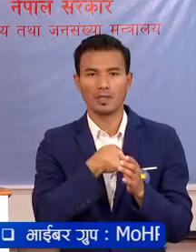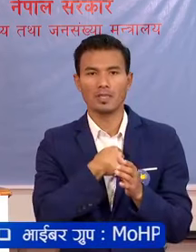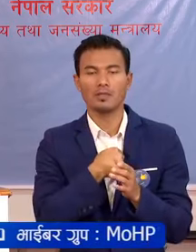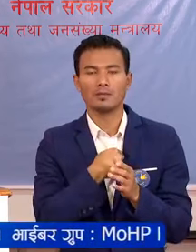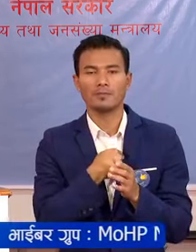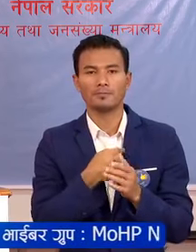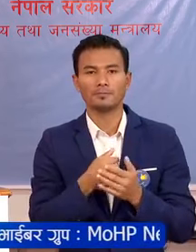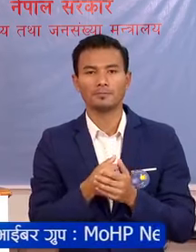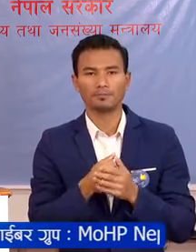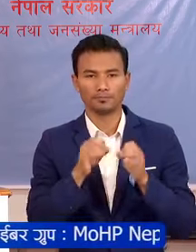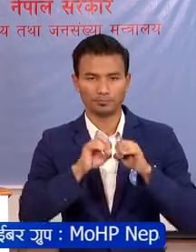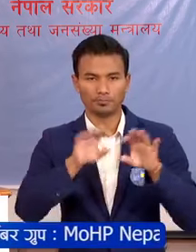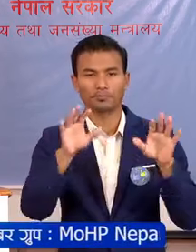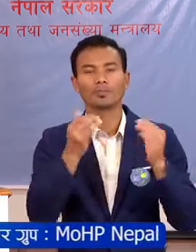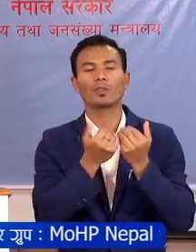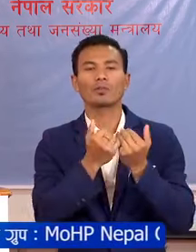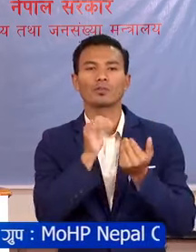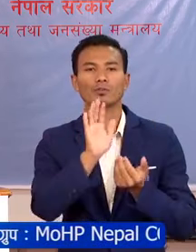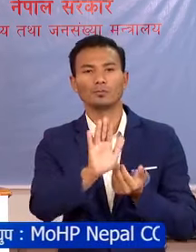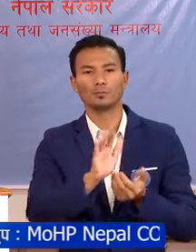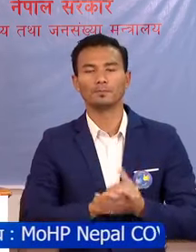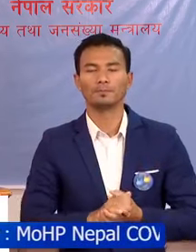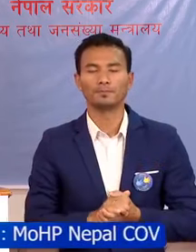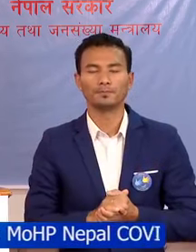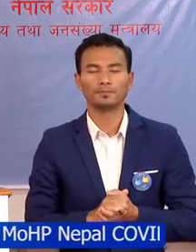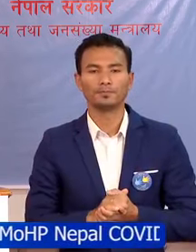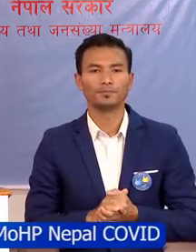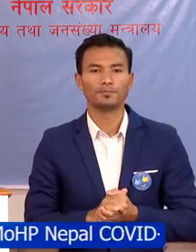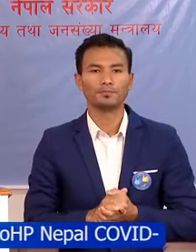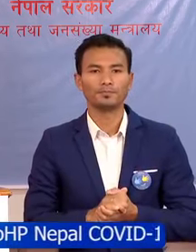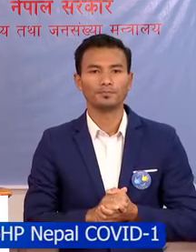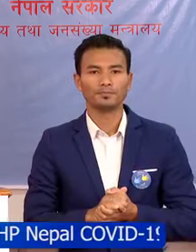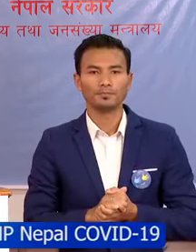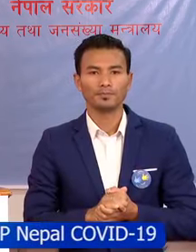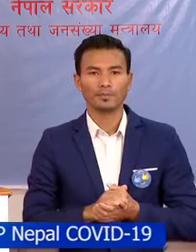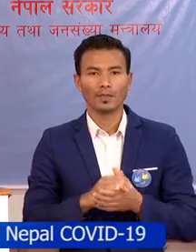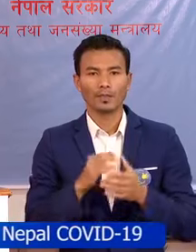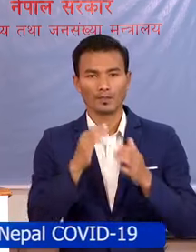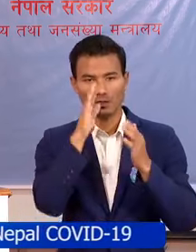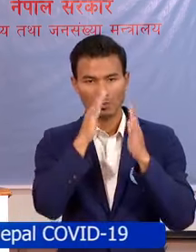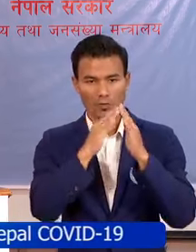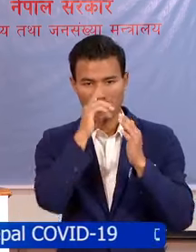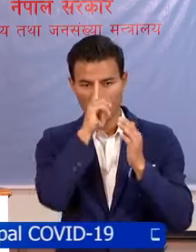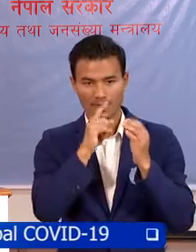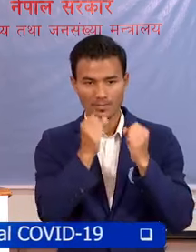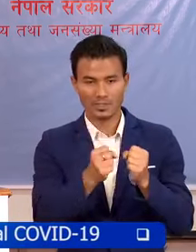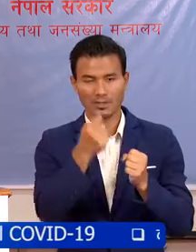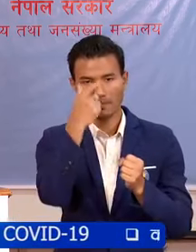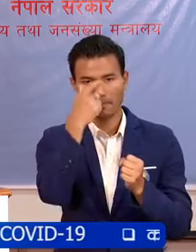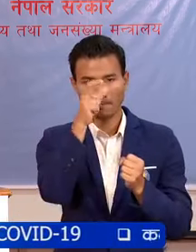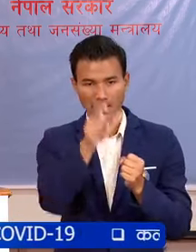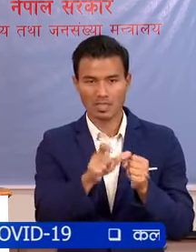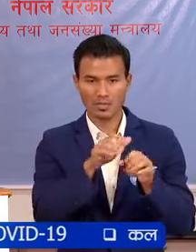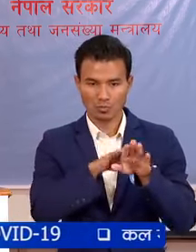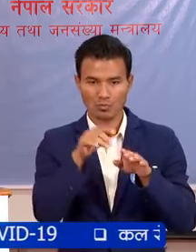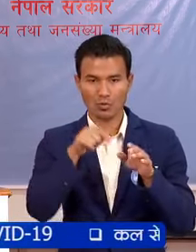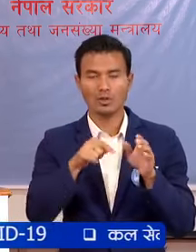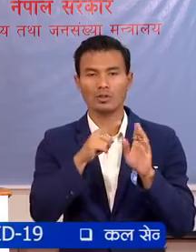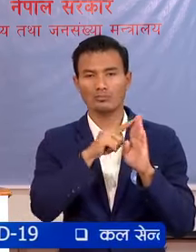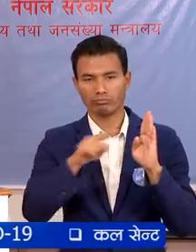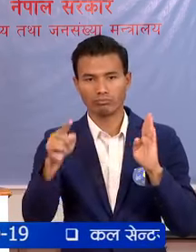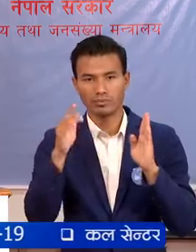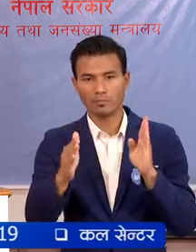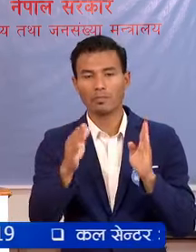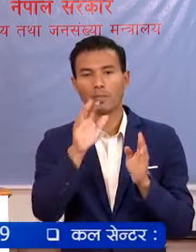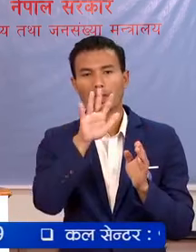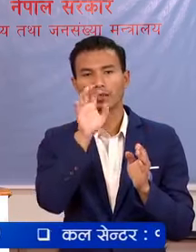प्रकासन गर्ने ने छों प्रसारन गर्ने ने छों। क्वारेंटाइन मा रएका बेक्ति हरू आल आज अको दिन माँ